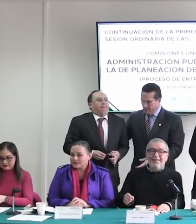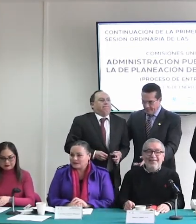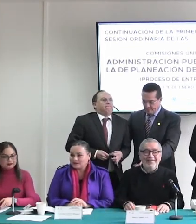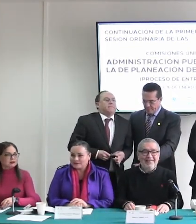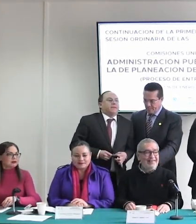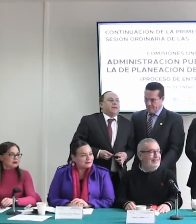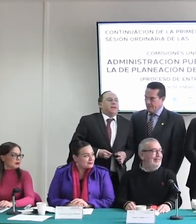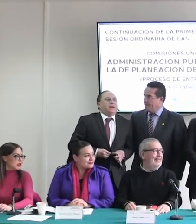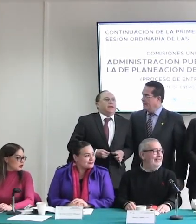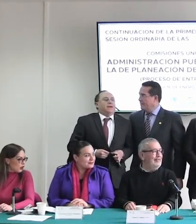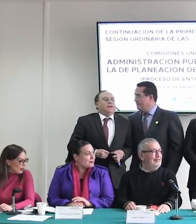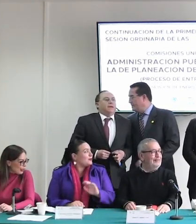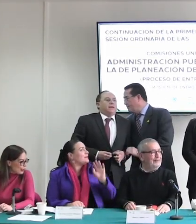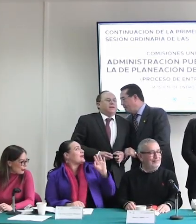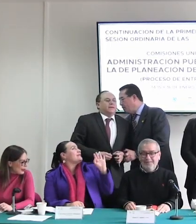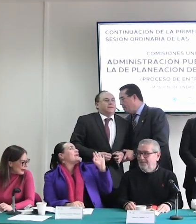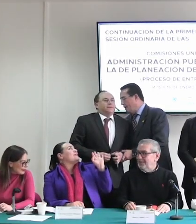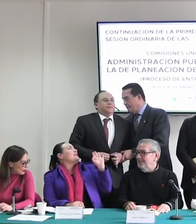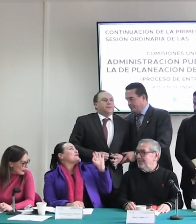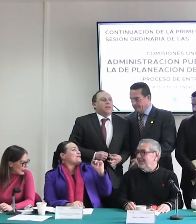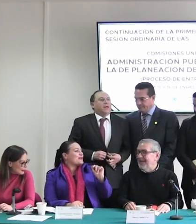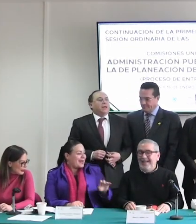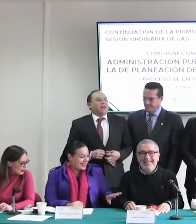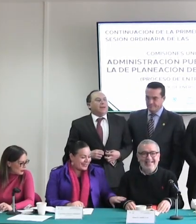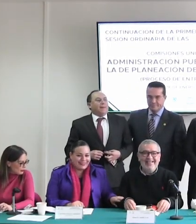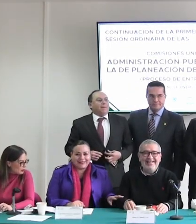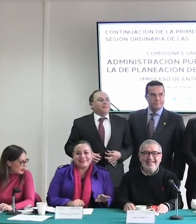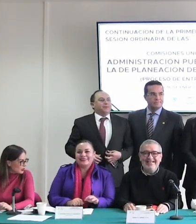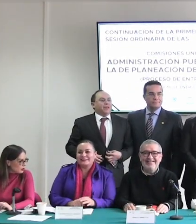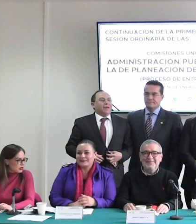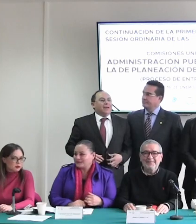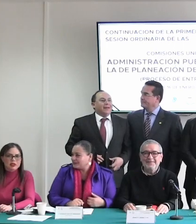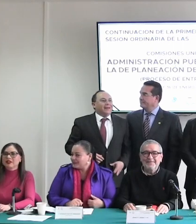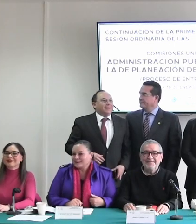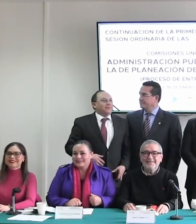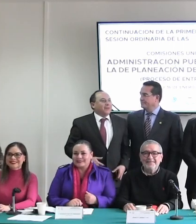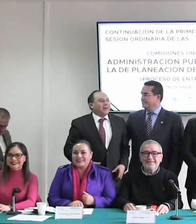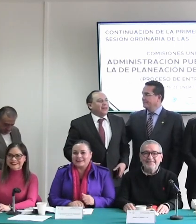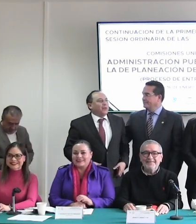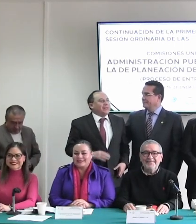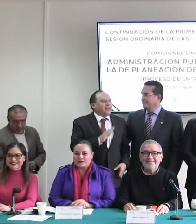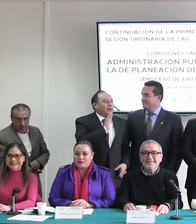Ay. No me lo distraigas de la foto, por favor.